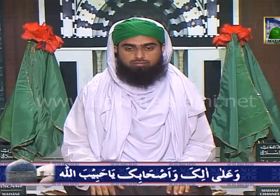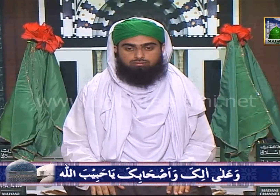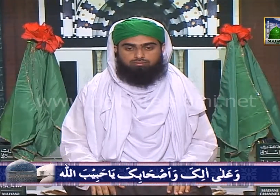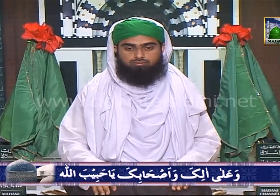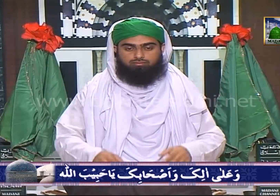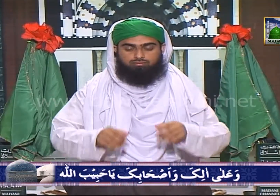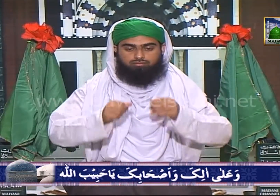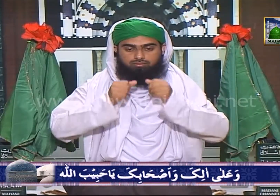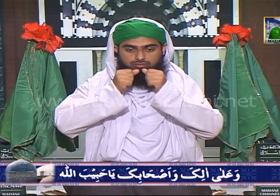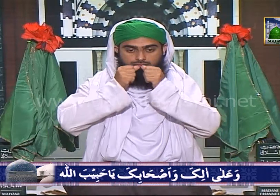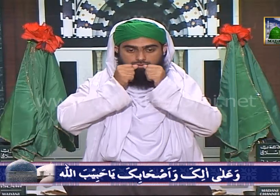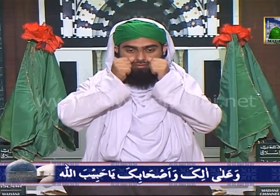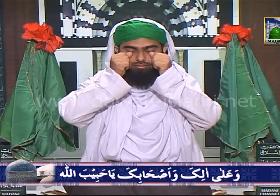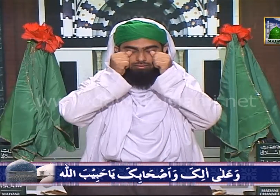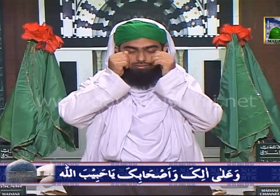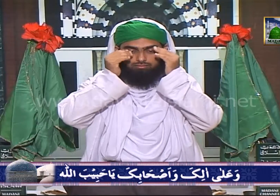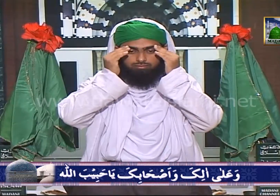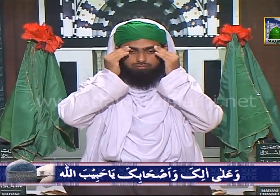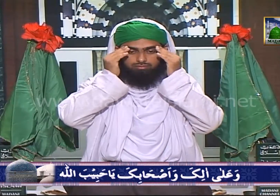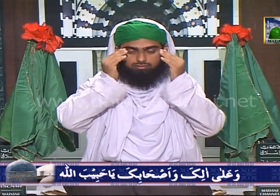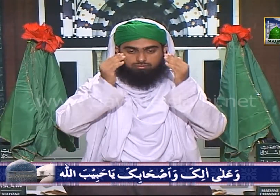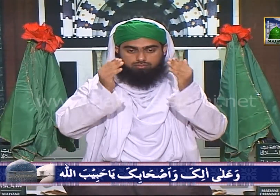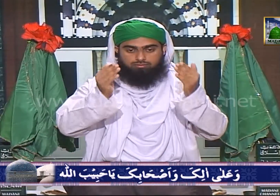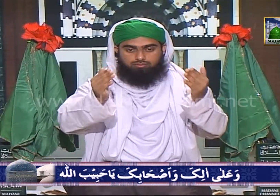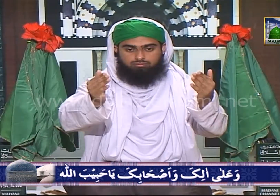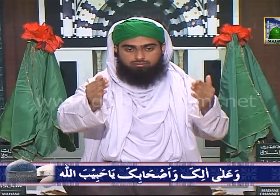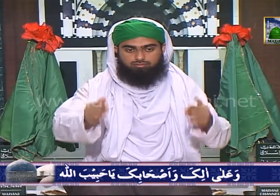وعلى آلك وأصحابك يا حبيب الله